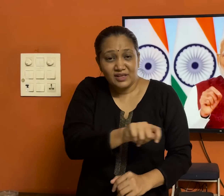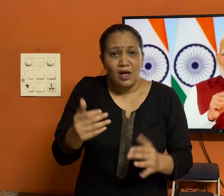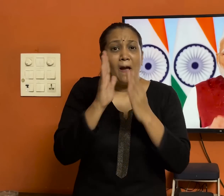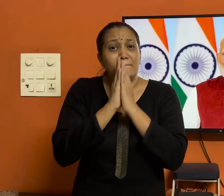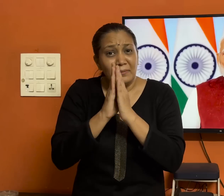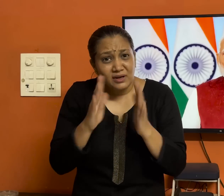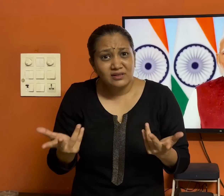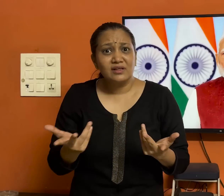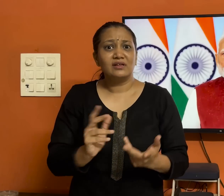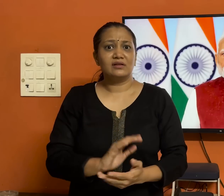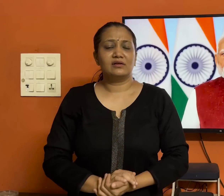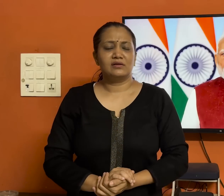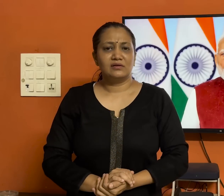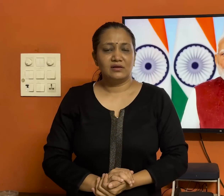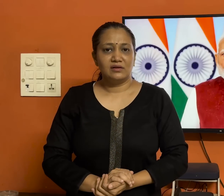मंदिरों को,